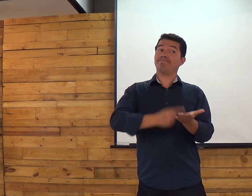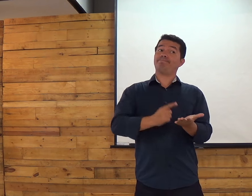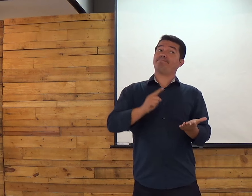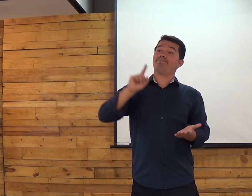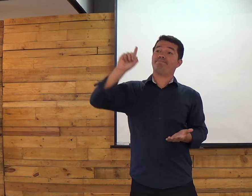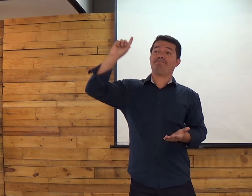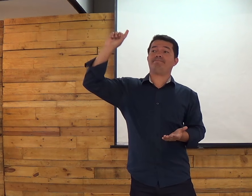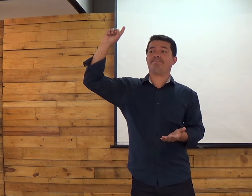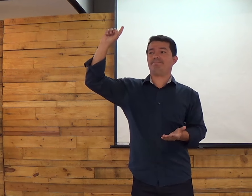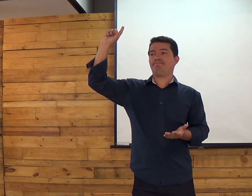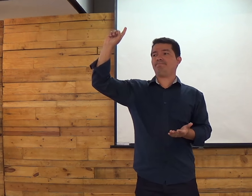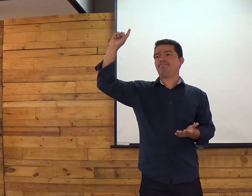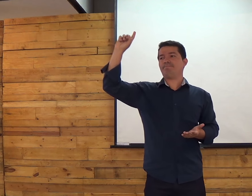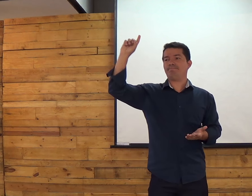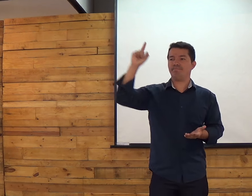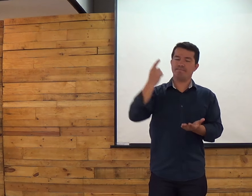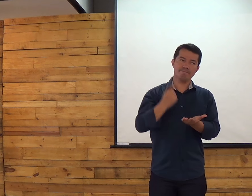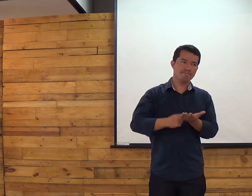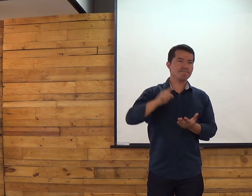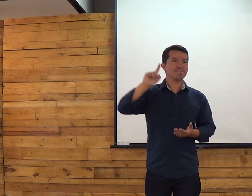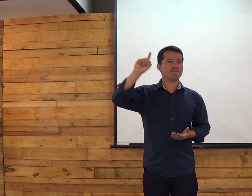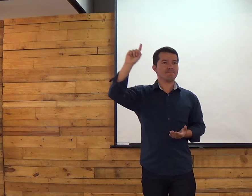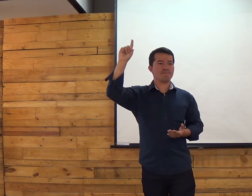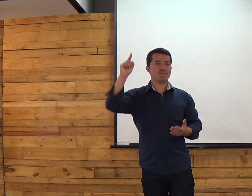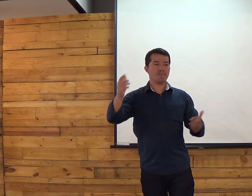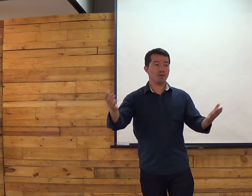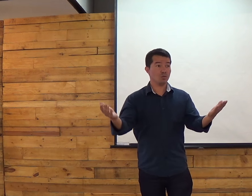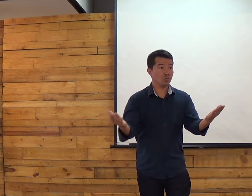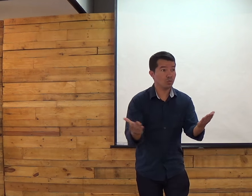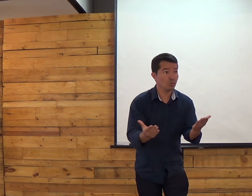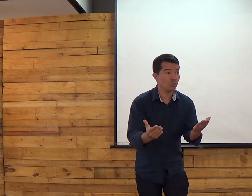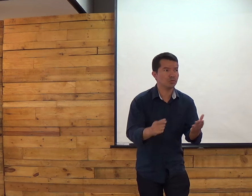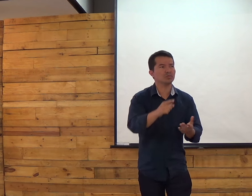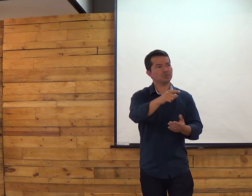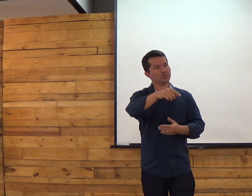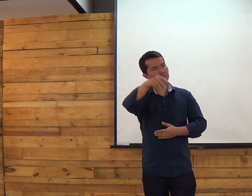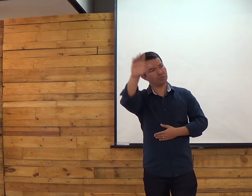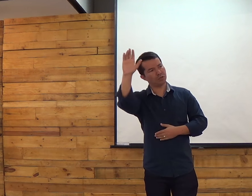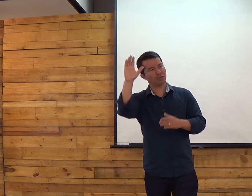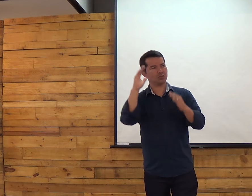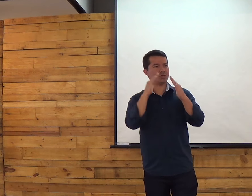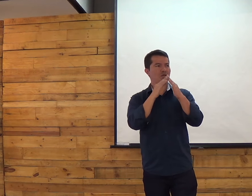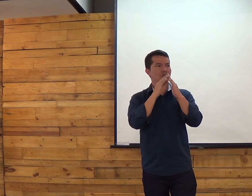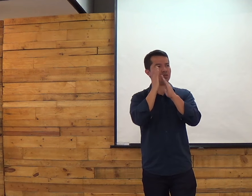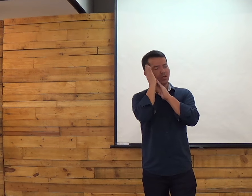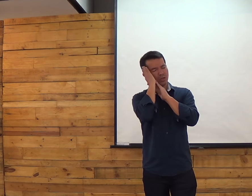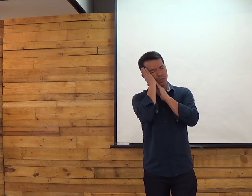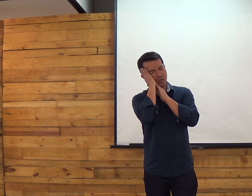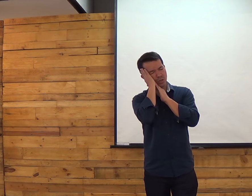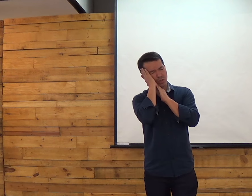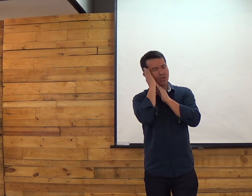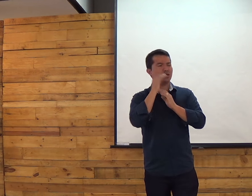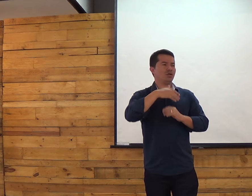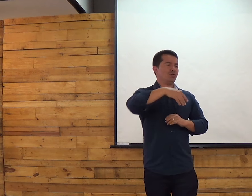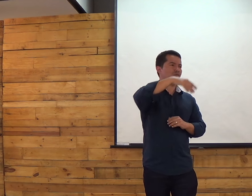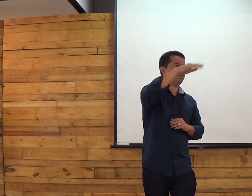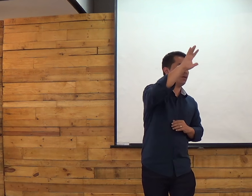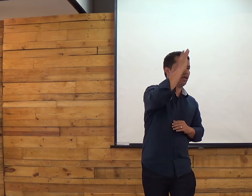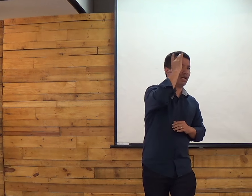mesmo? Isso é um compromisso seu com Deus. É um compromisso. Agora, você vai voltar para a sua